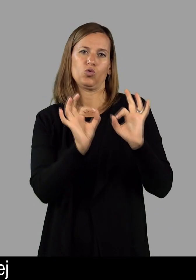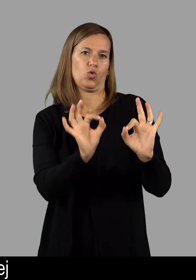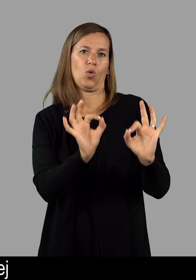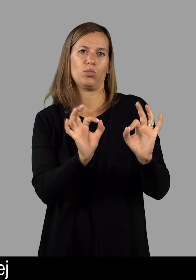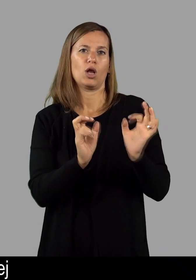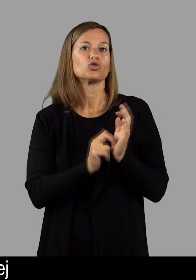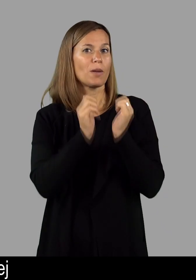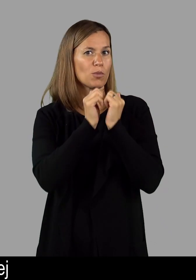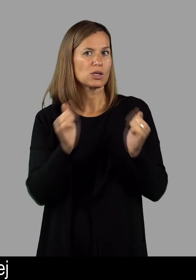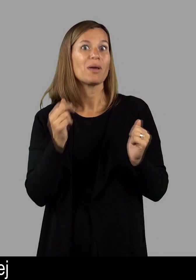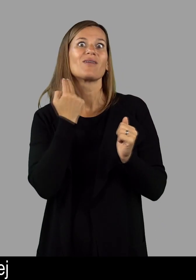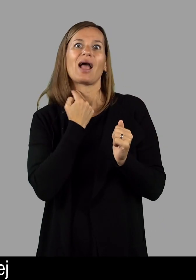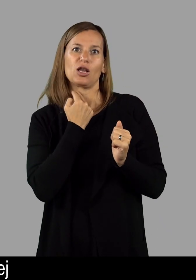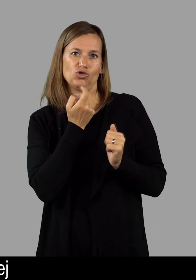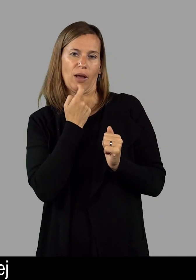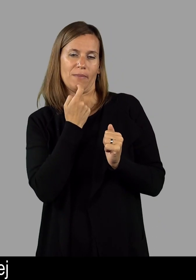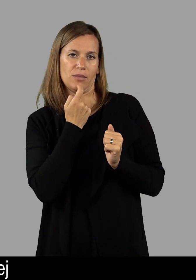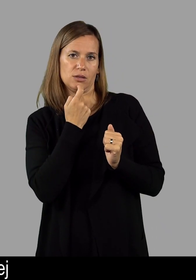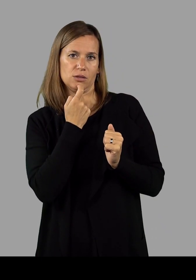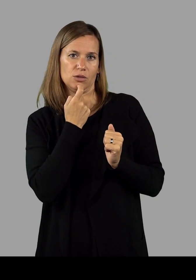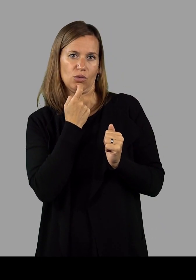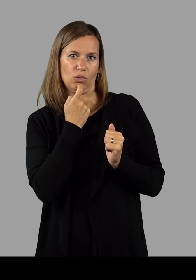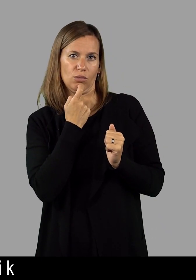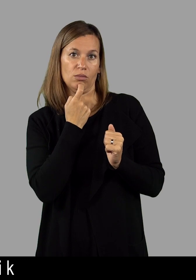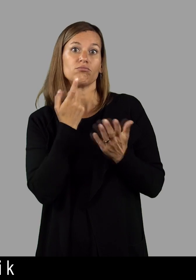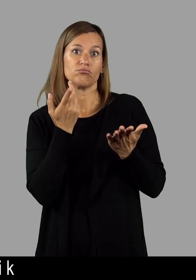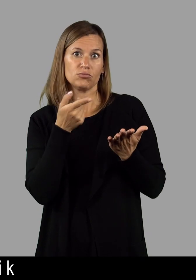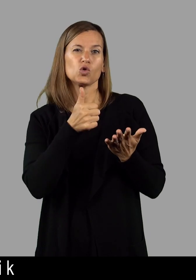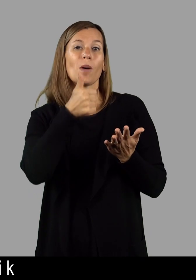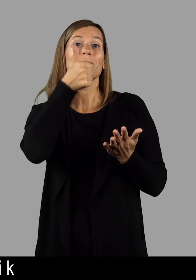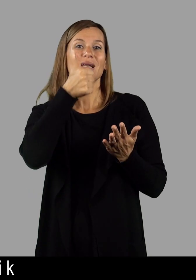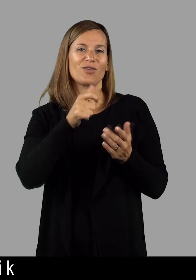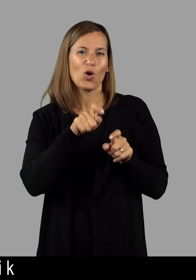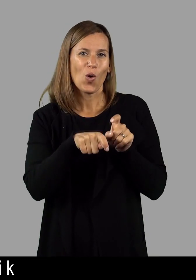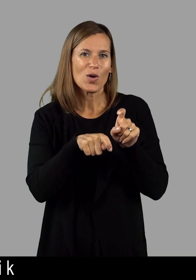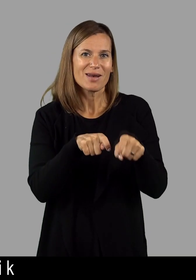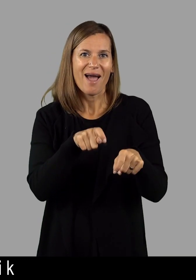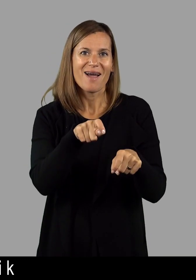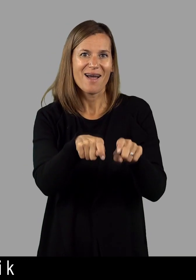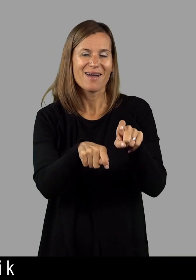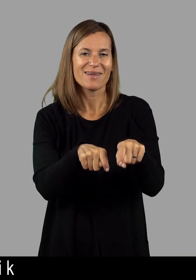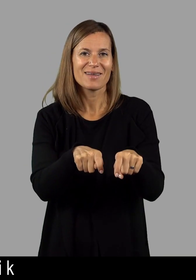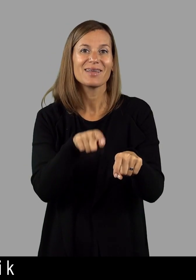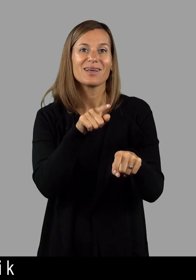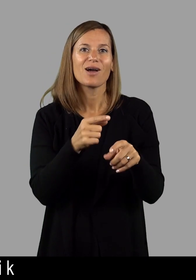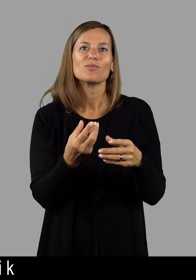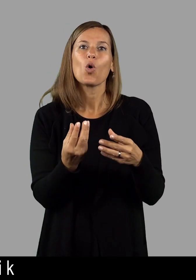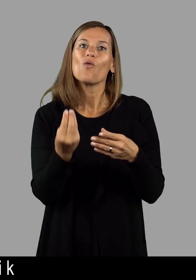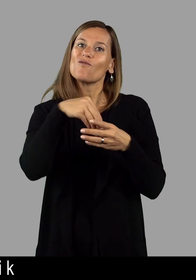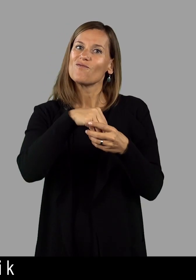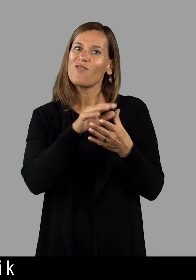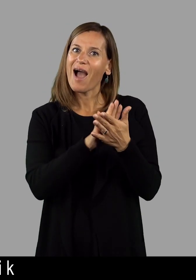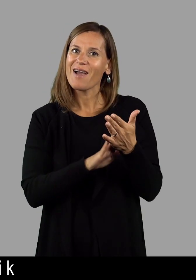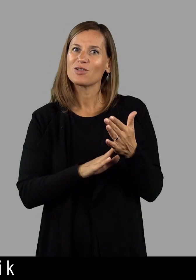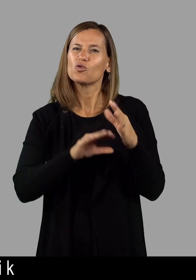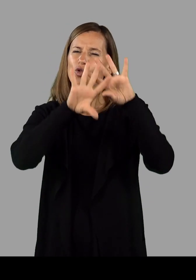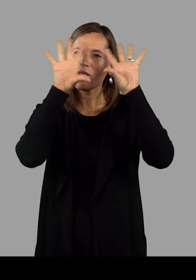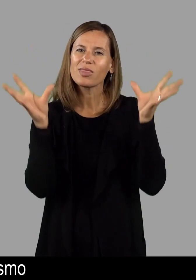dobra, še posebej v angleškem jeziku. To so dejansko prvi koraki k uvajanju totalne